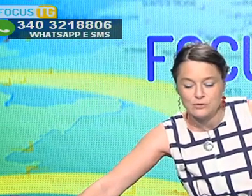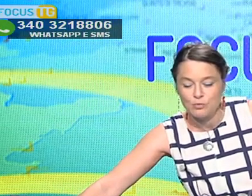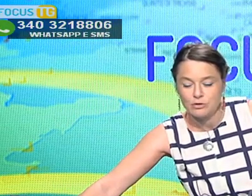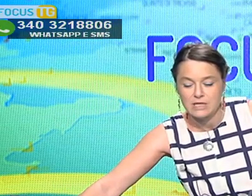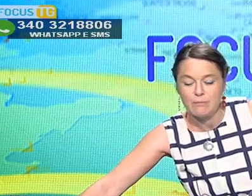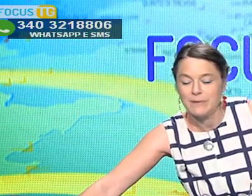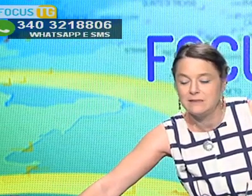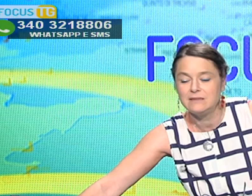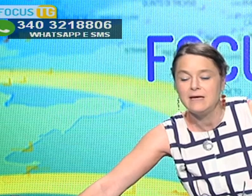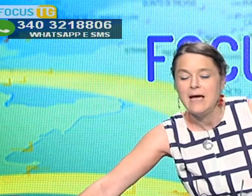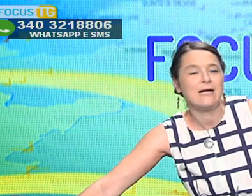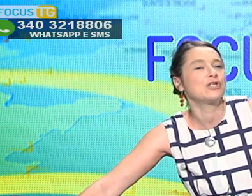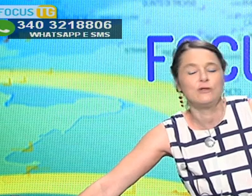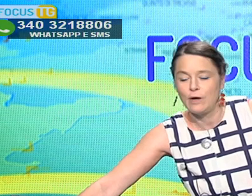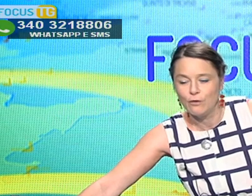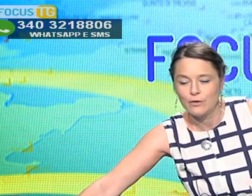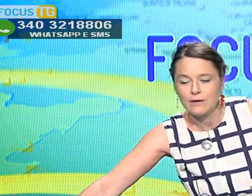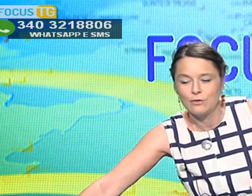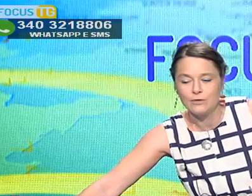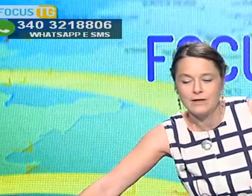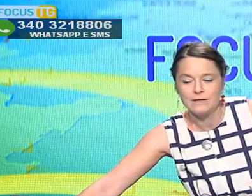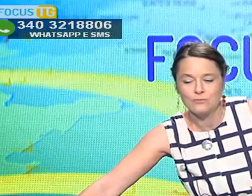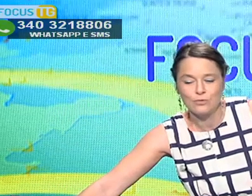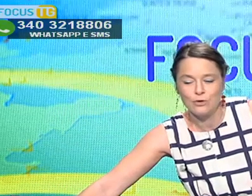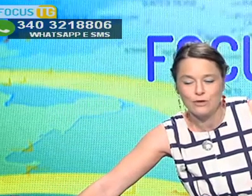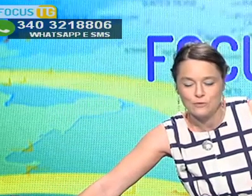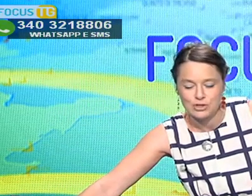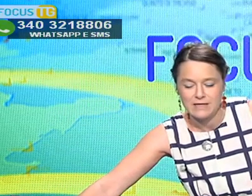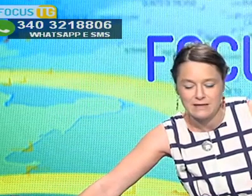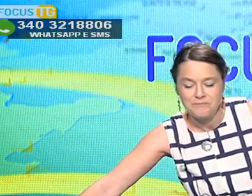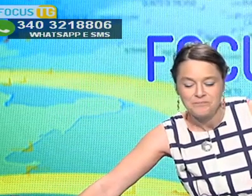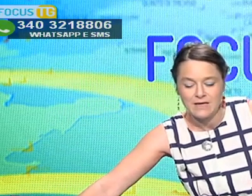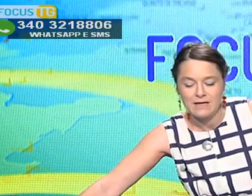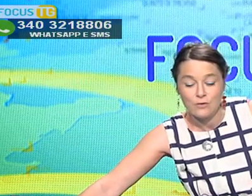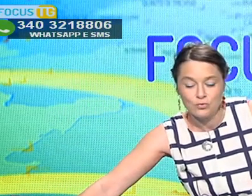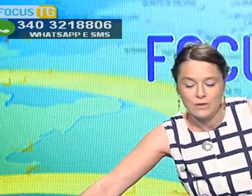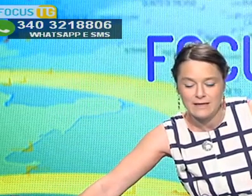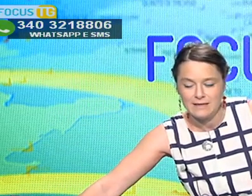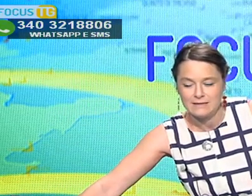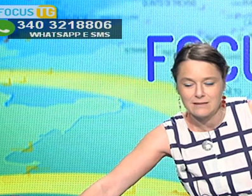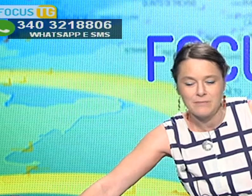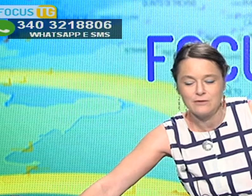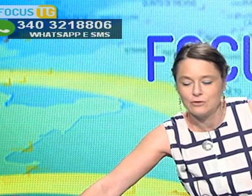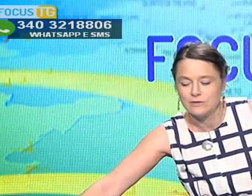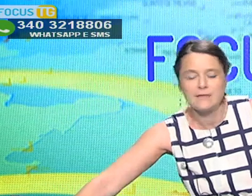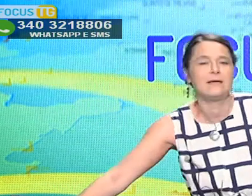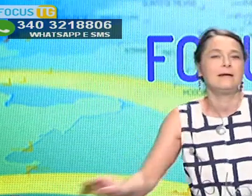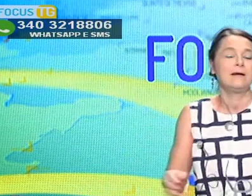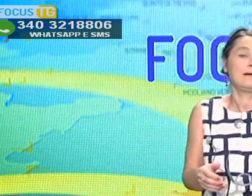sin da subito saremmo partiti a 100 all'ora con tutto quello che concerne la cura e il